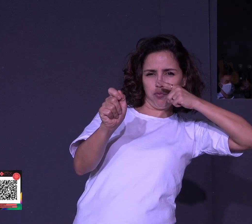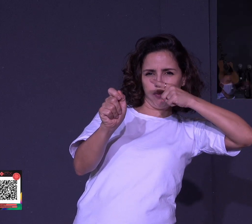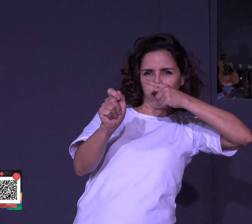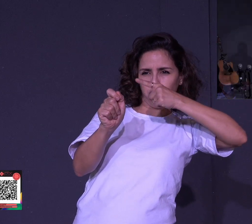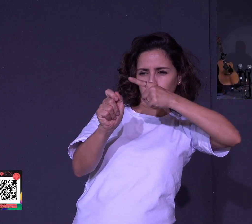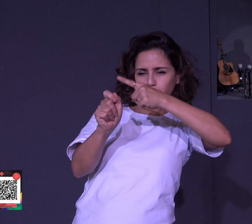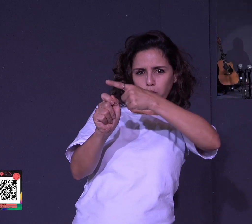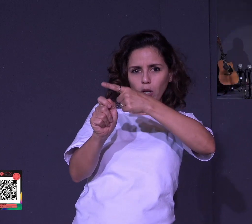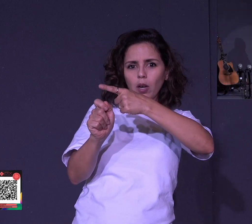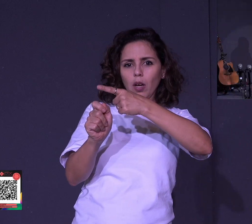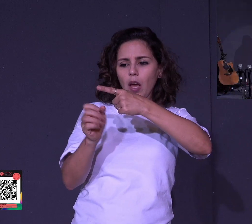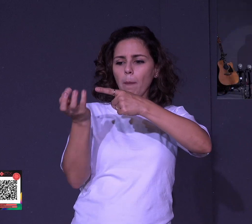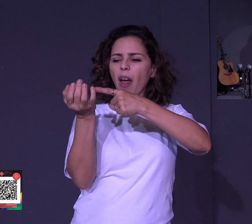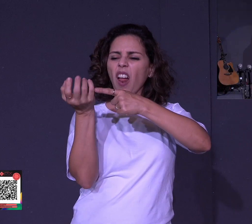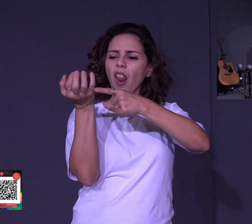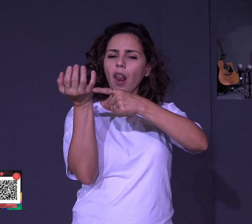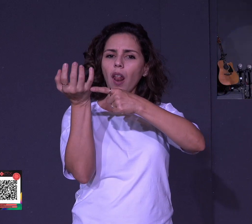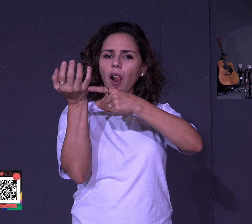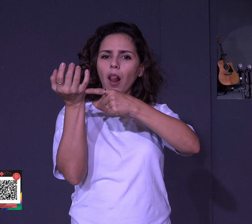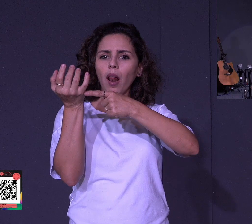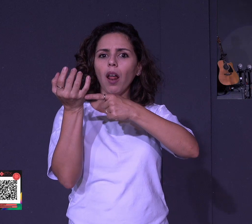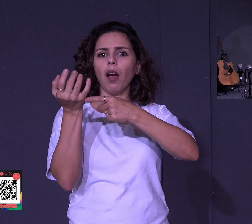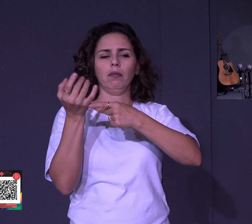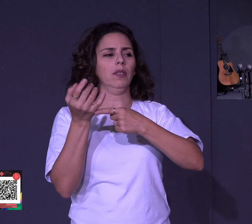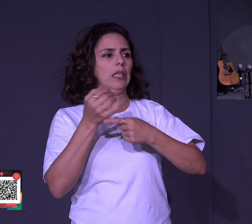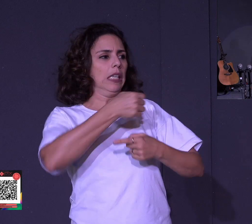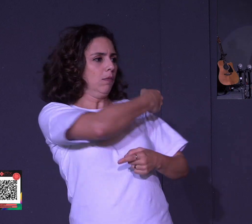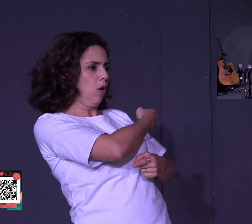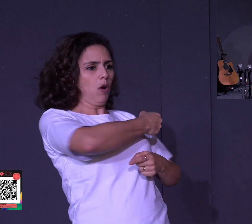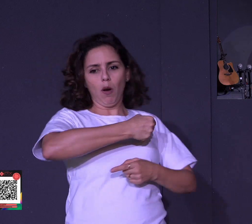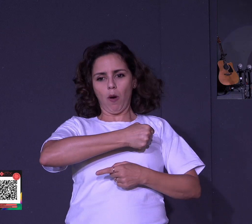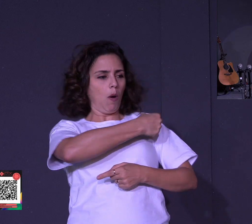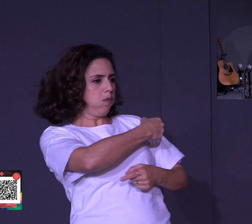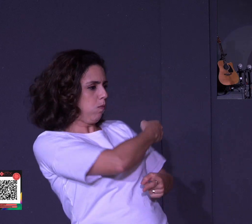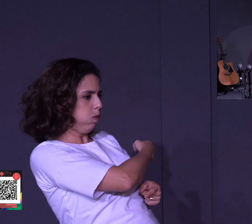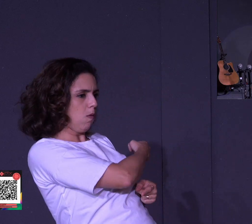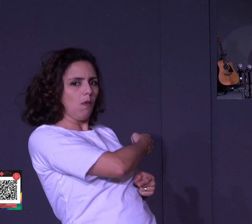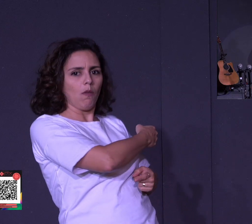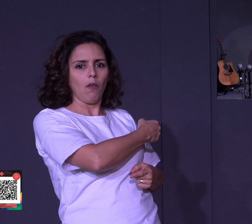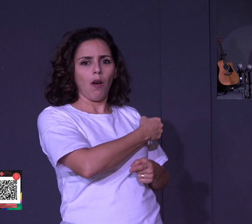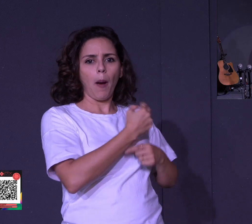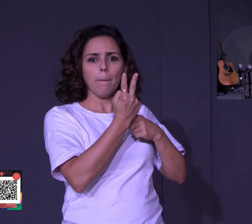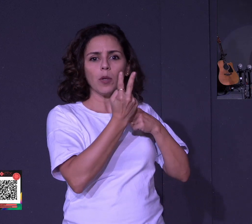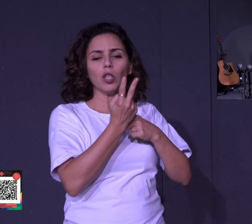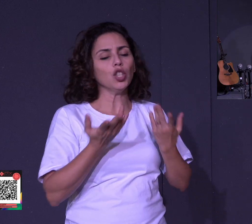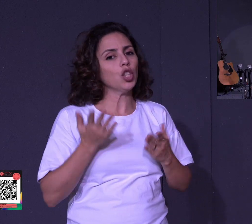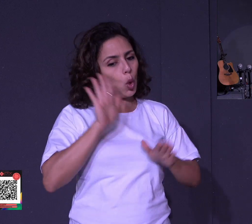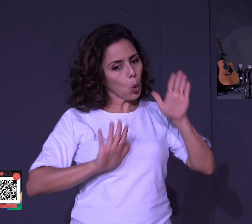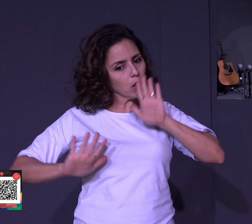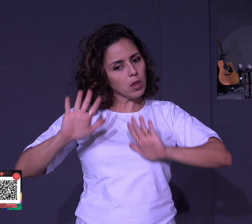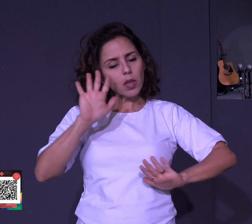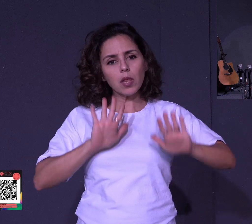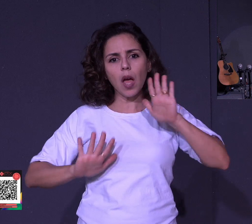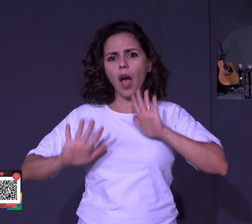não? Te desregula, sim ou não? Eu e você precisamos tomar cuidado. E ele diz: não se conforme